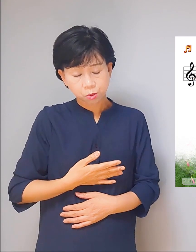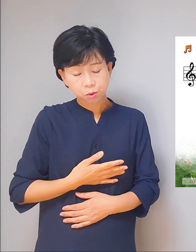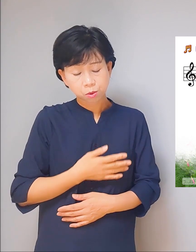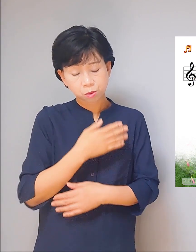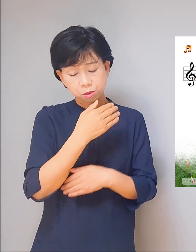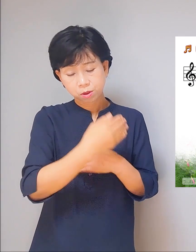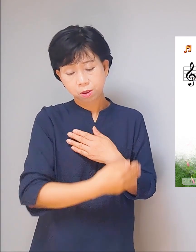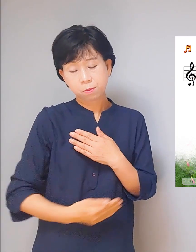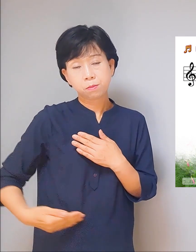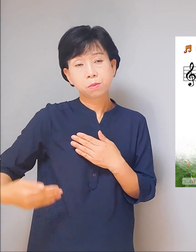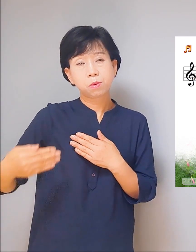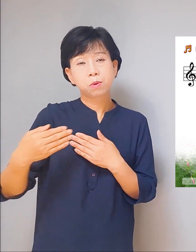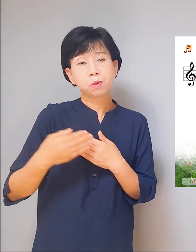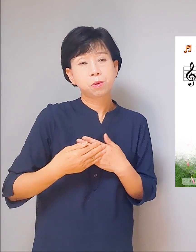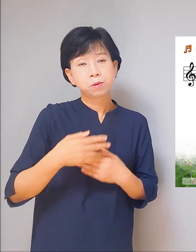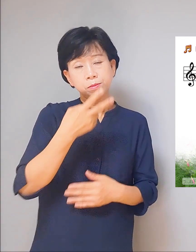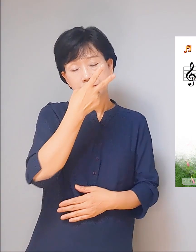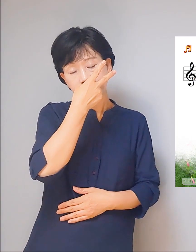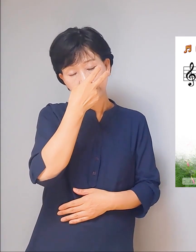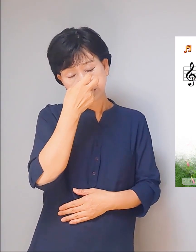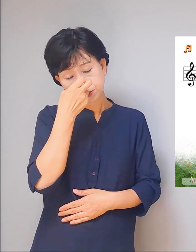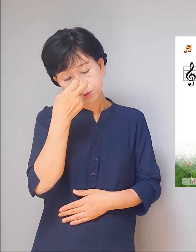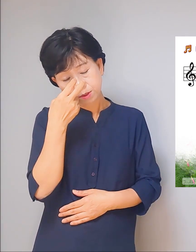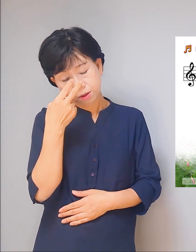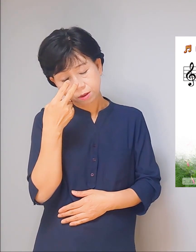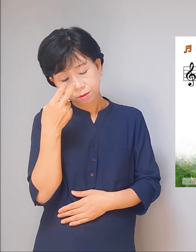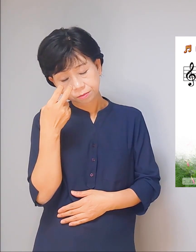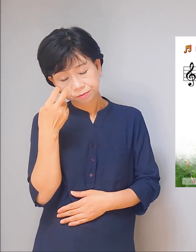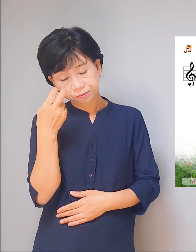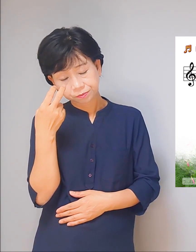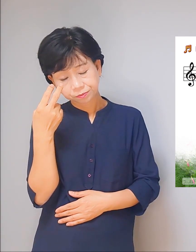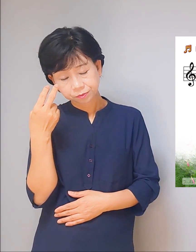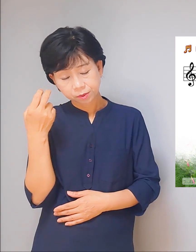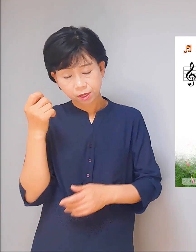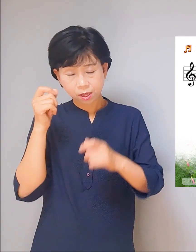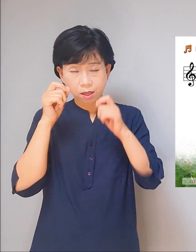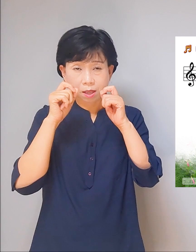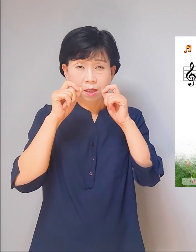고난 몸 잠이 들어